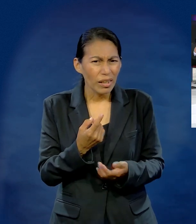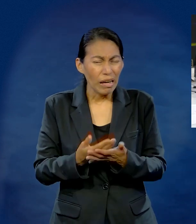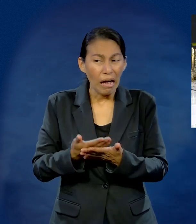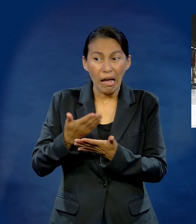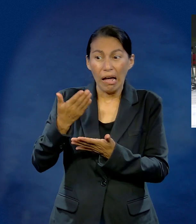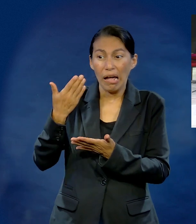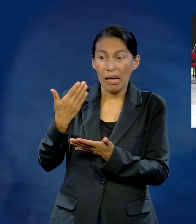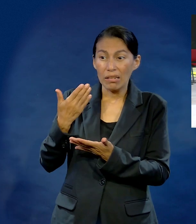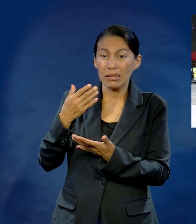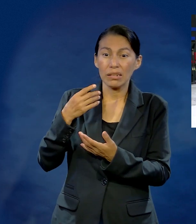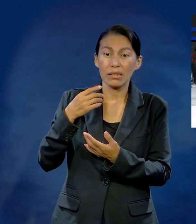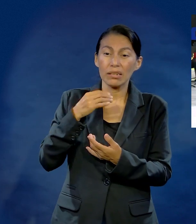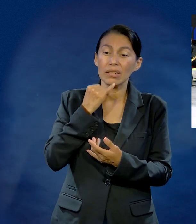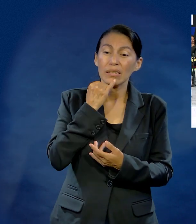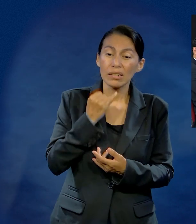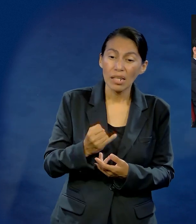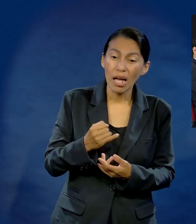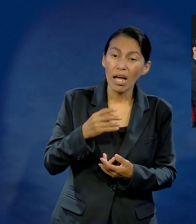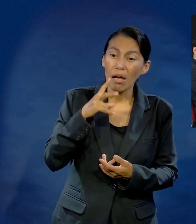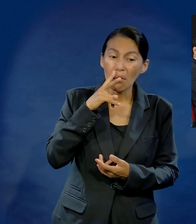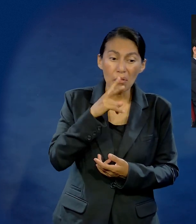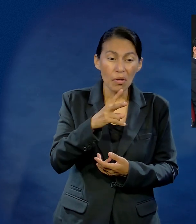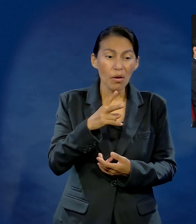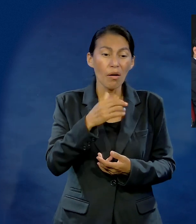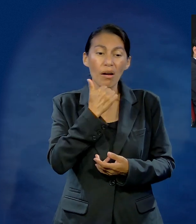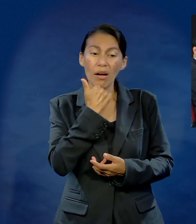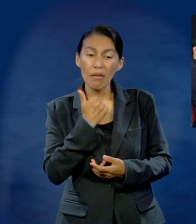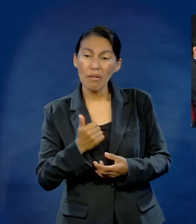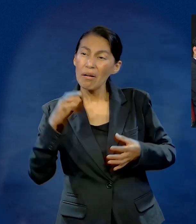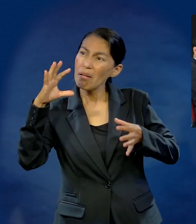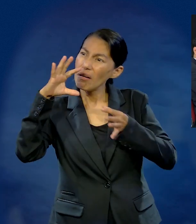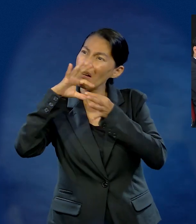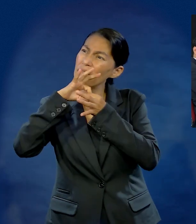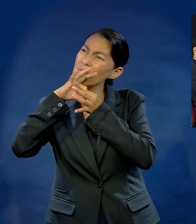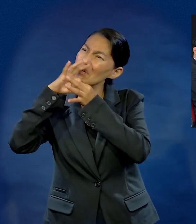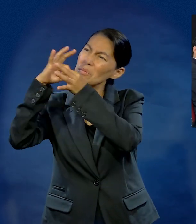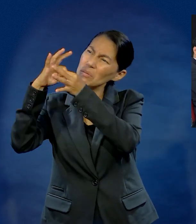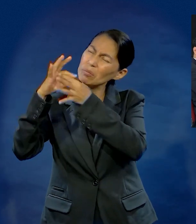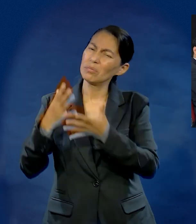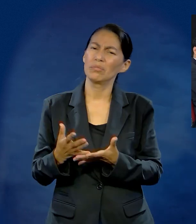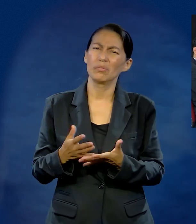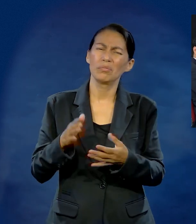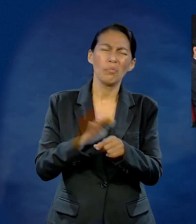Y alguno estará pensando, pastor, la moraleja es, no te cases con mujeres hermosas.